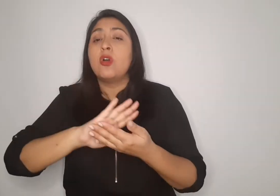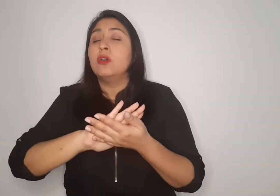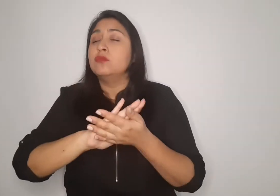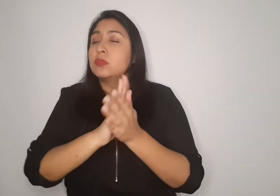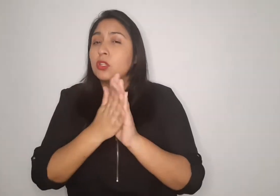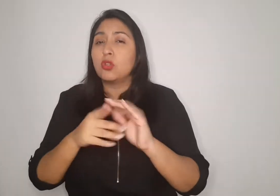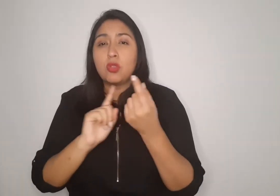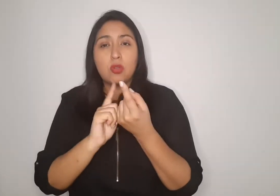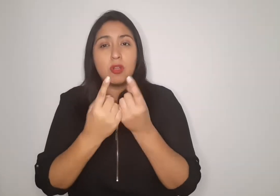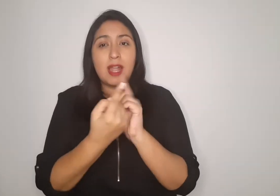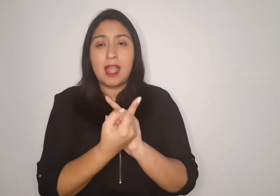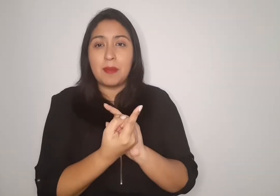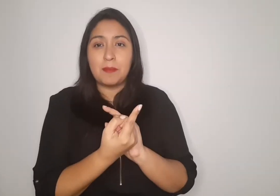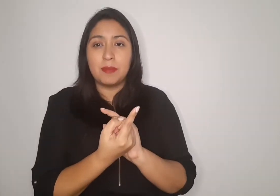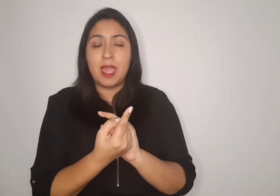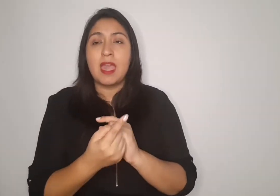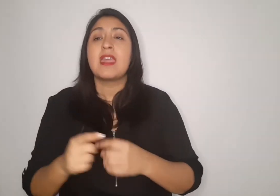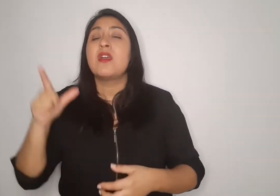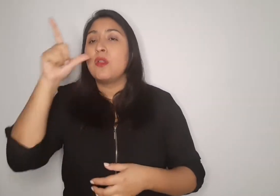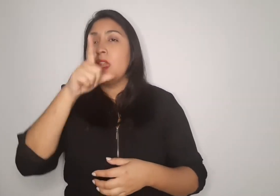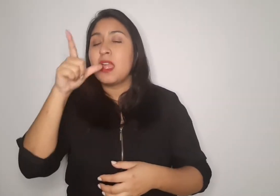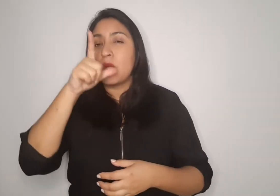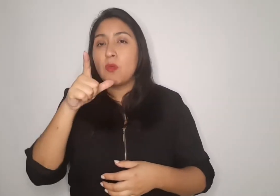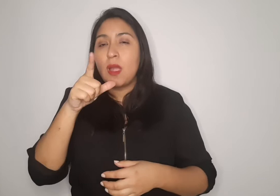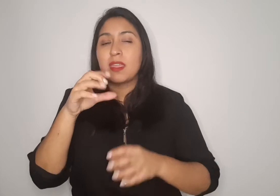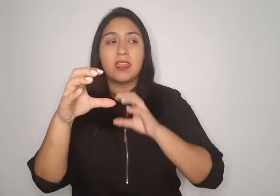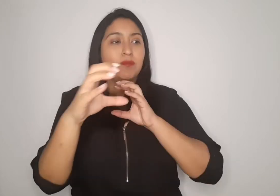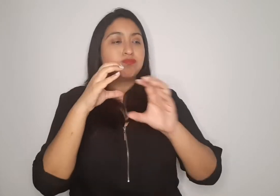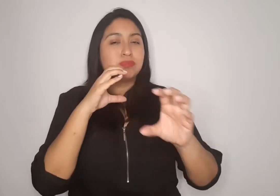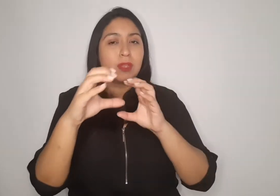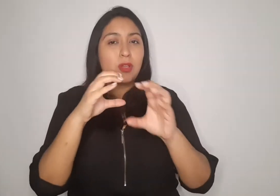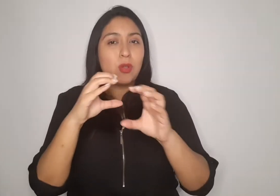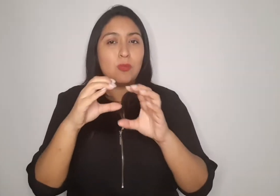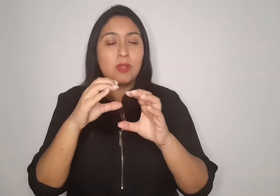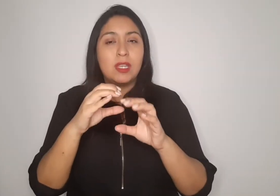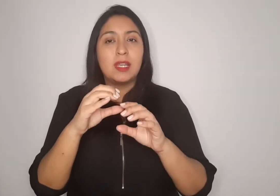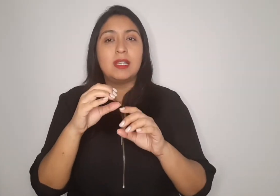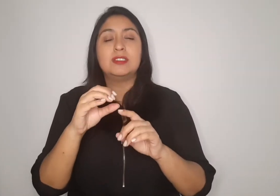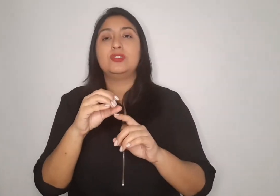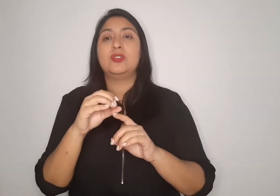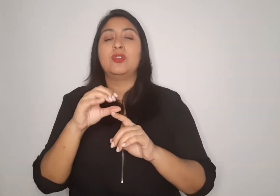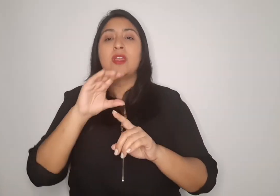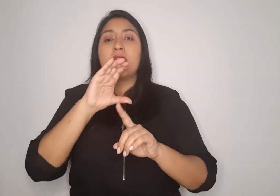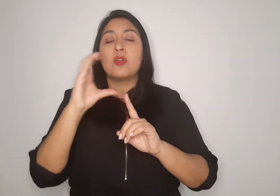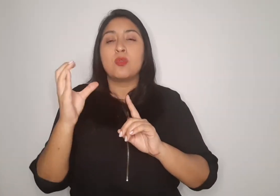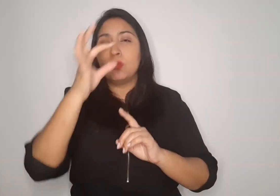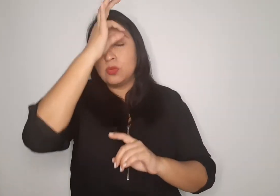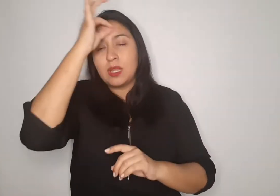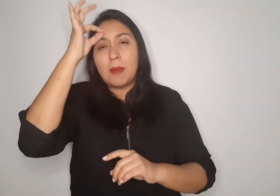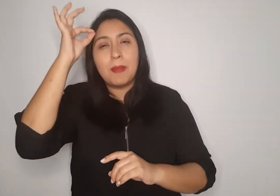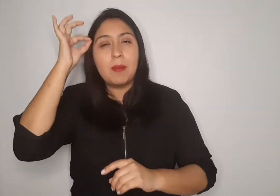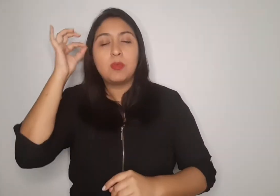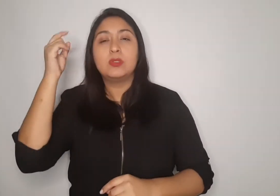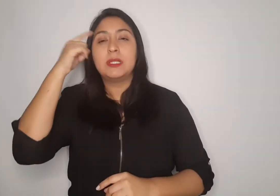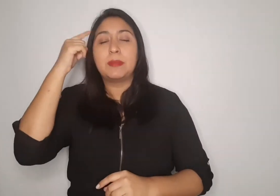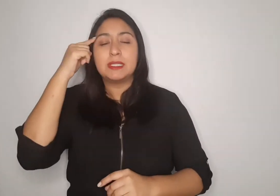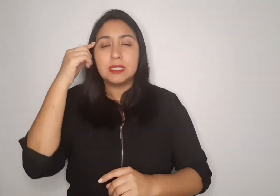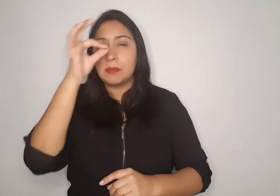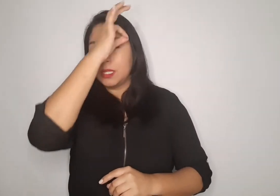lenguaje, con la cosmovisión mapuche en este caso. Y desde ahí hago una traducción al espacio tangible, trabajado en compañía de una